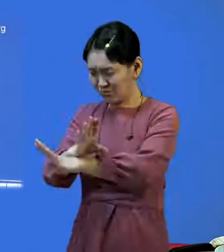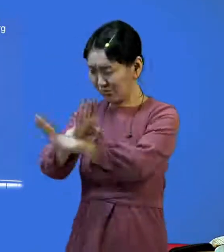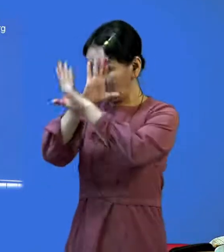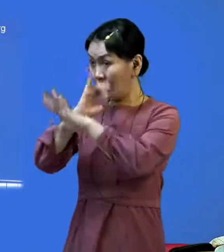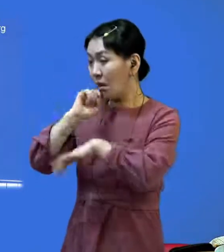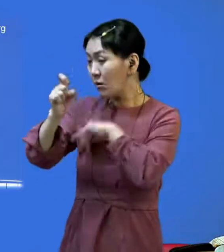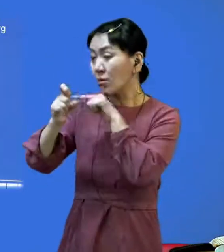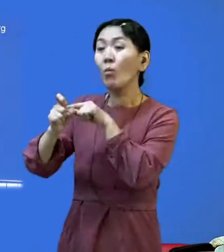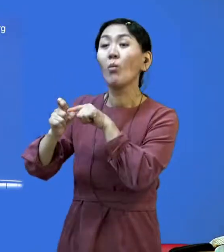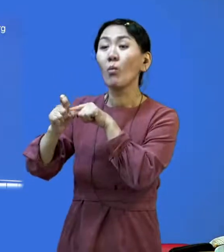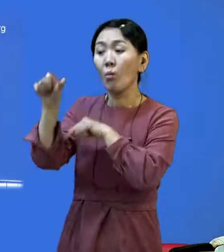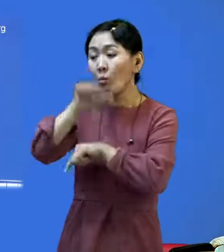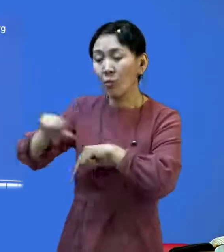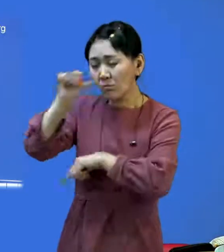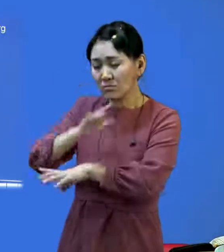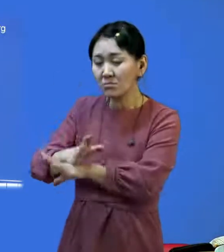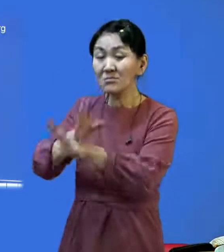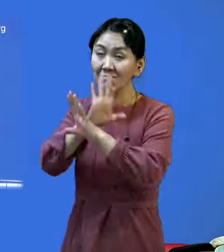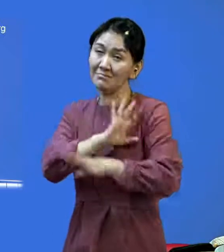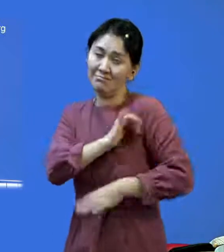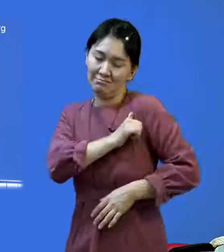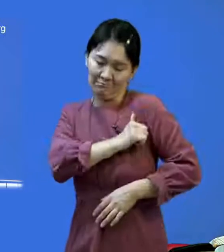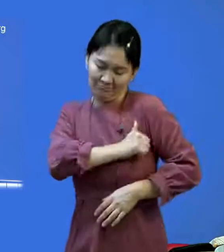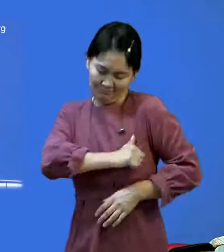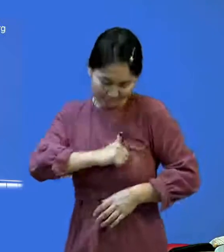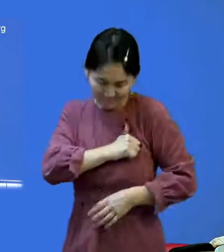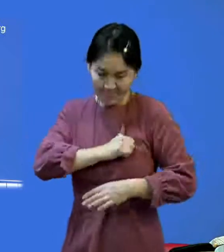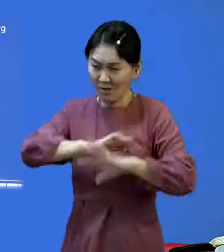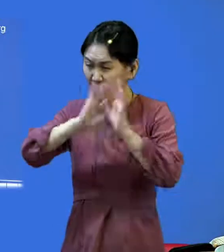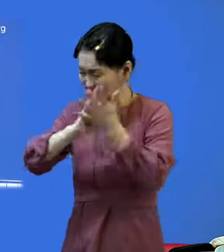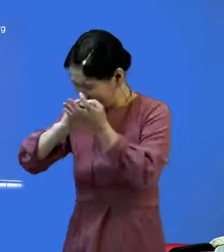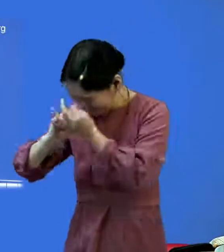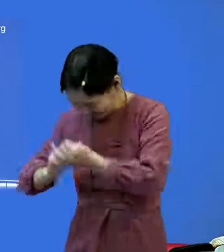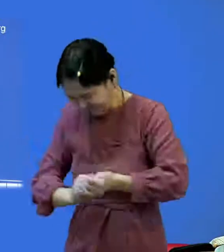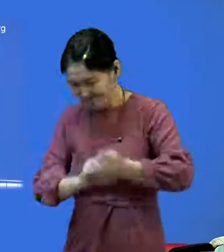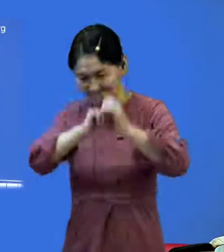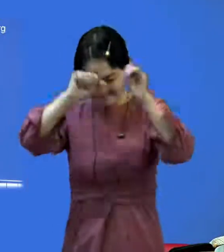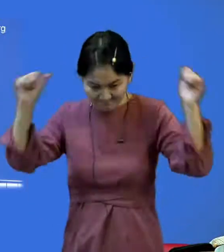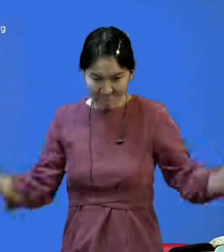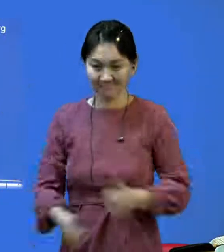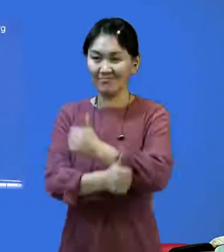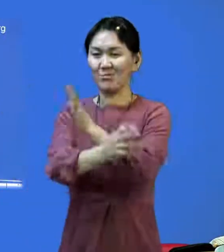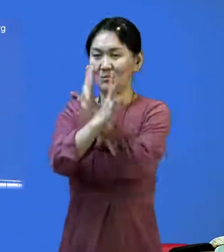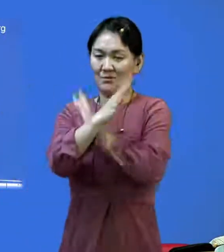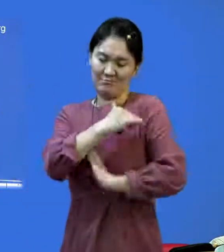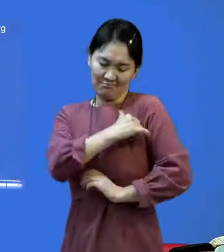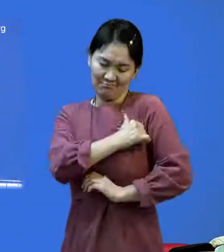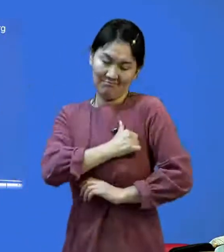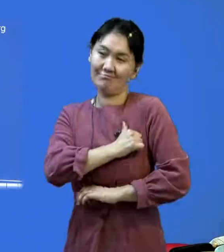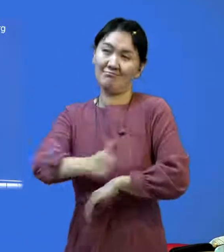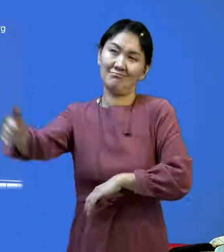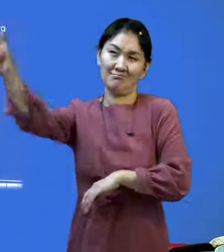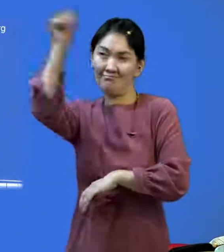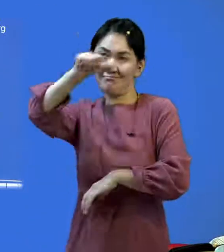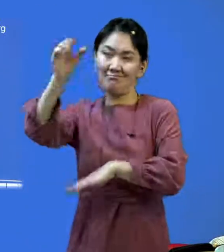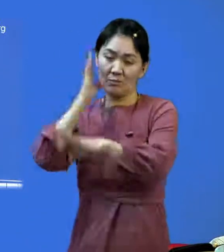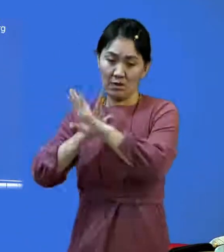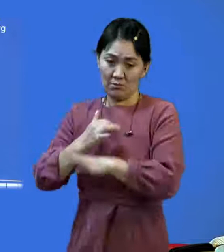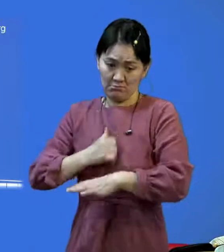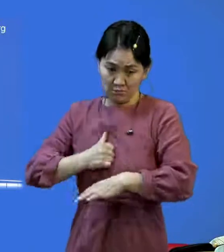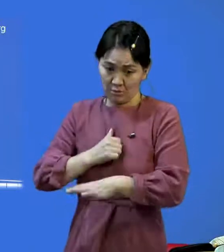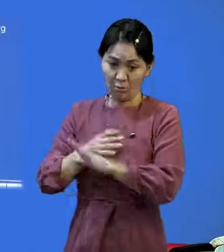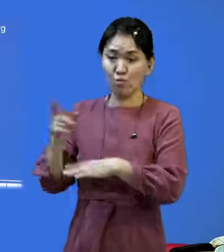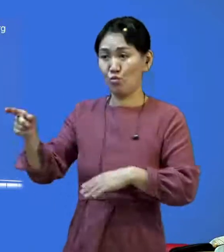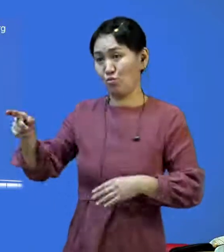Гүцэлдлээ гэдэг чинь юу гэсэн үг вэ? Сэтгэл хангалуун байна. Есүс эзэн энэ газар дээр ирээд хийх ёстой ажлаа бүгднийг нь хийчихсэн.